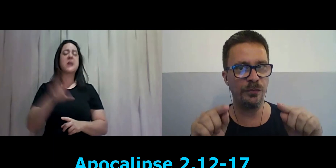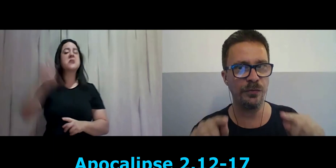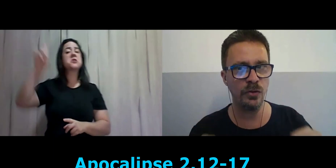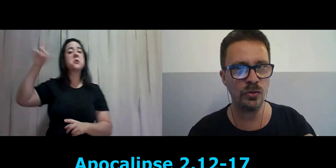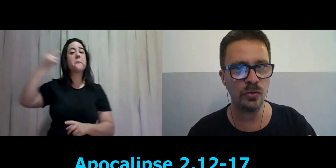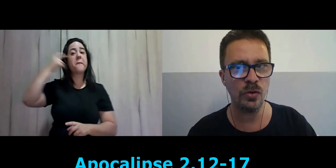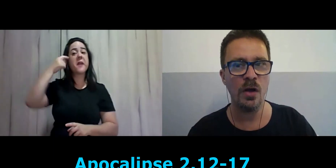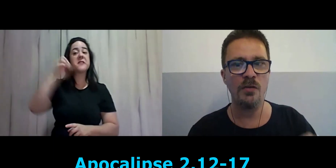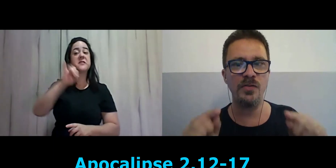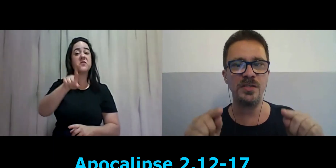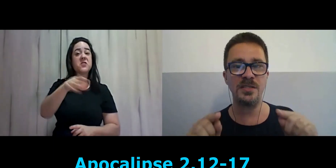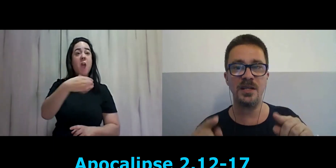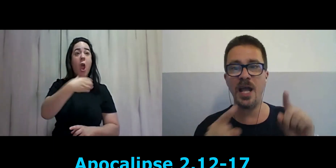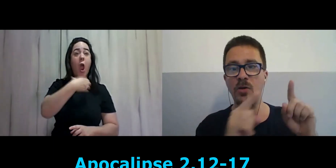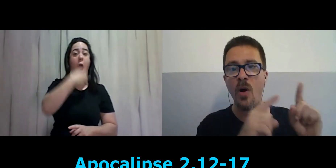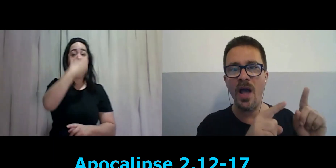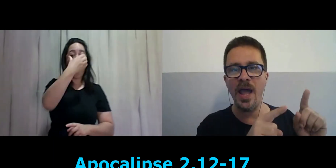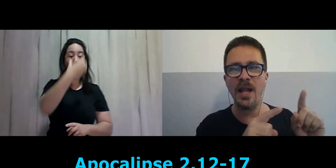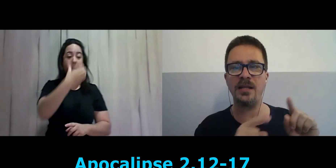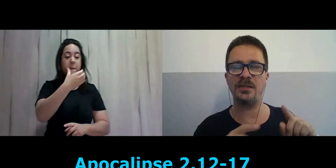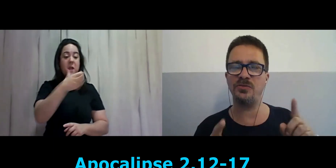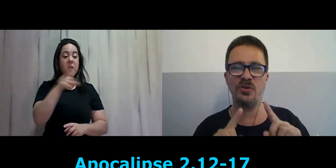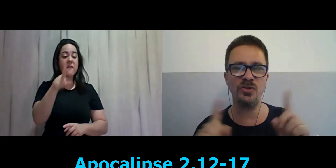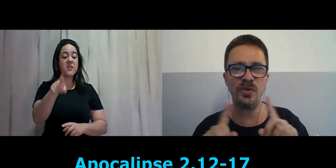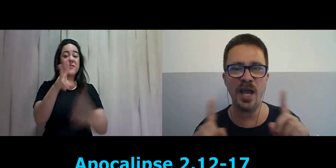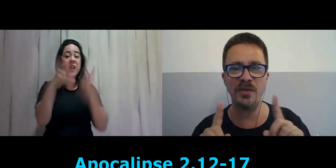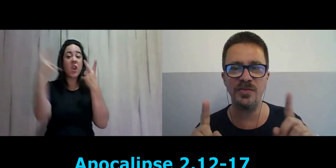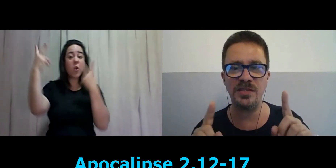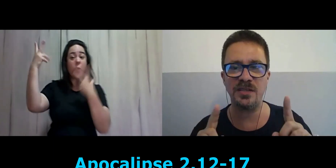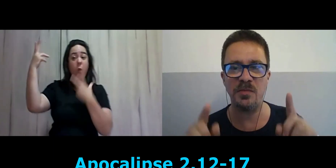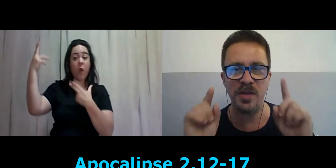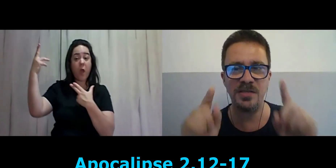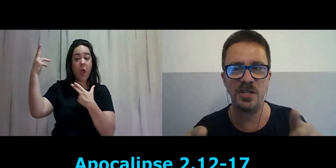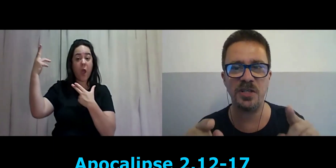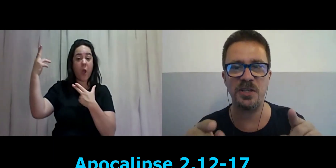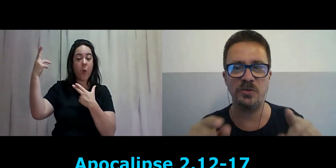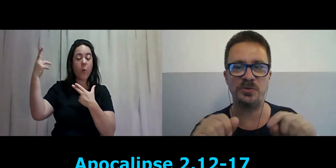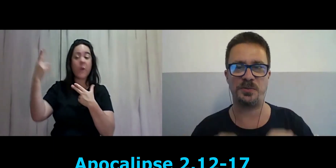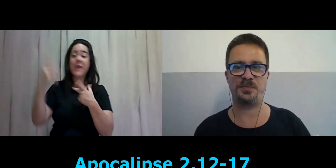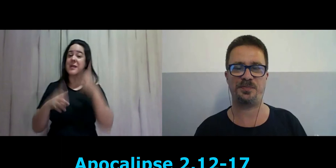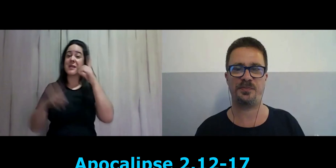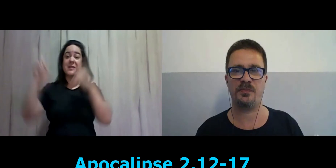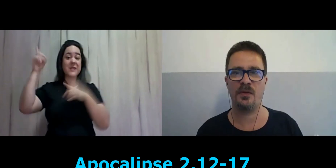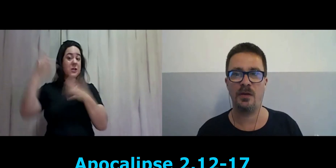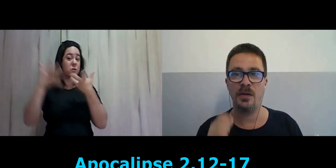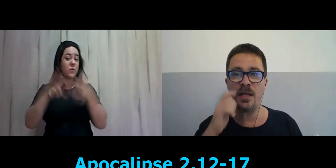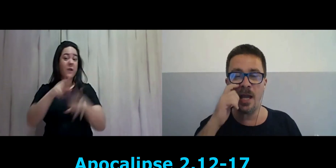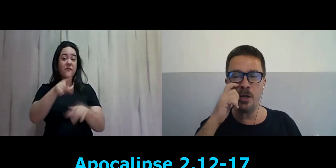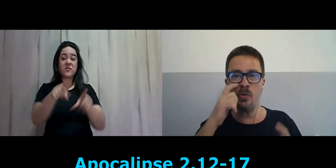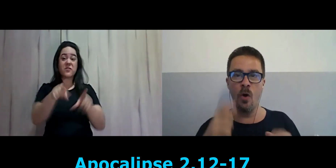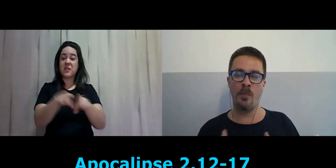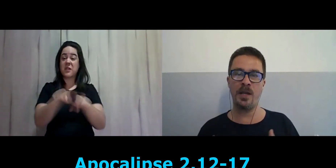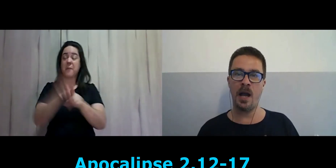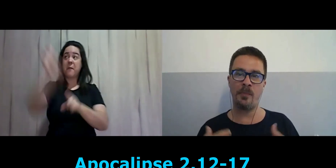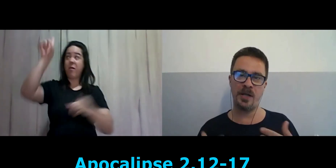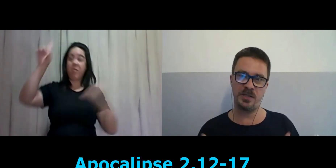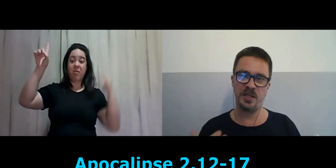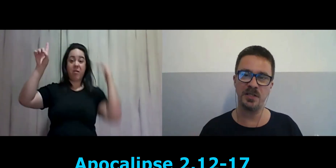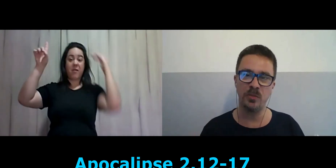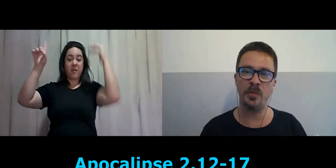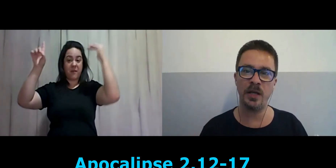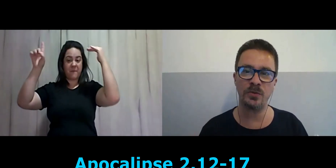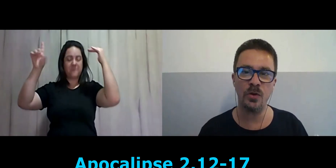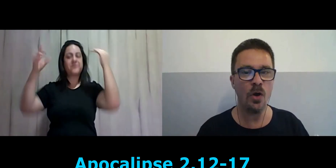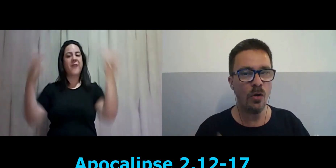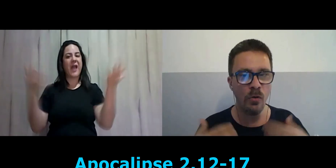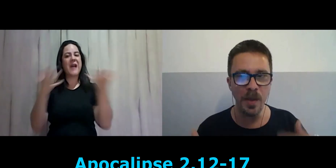comer do fruto, você será igual a ele. Então Deus não quer que você também seja Deus. E aí o homem, a partir